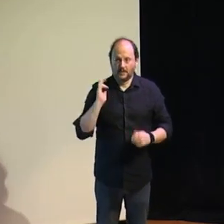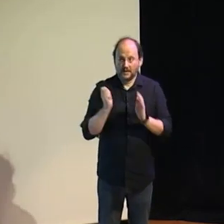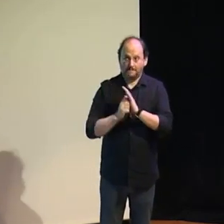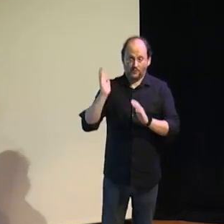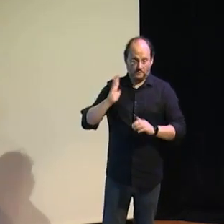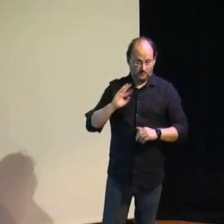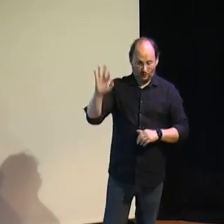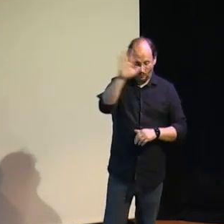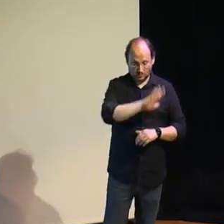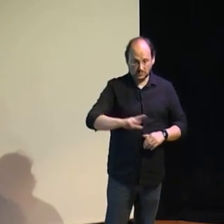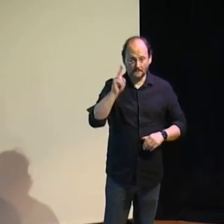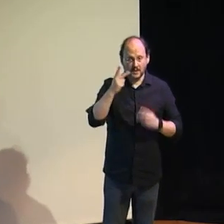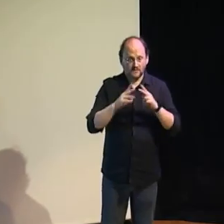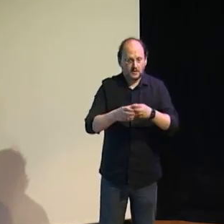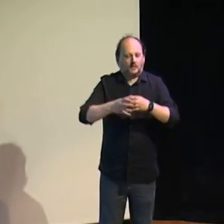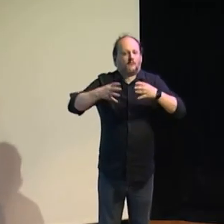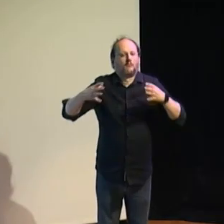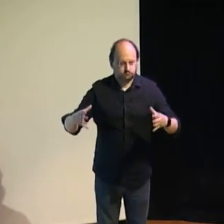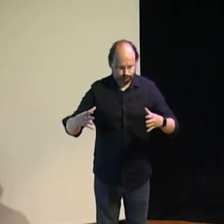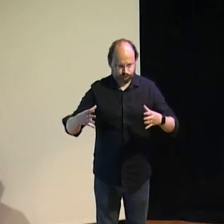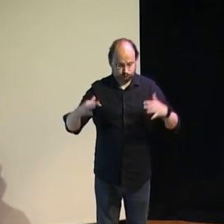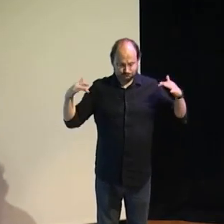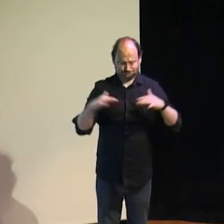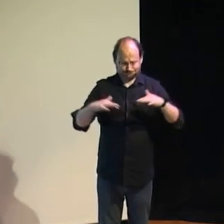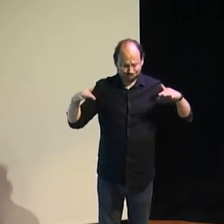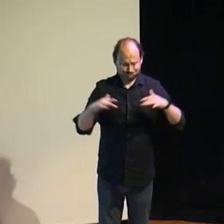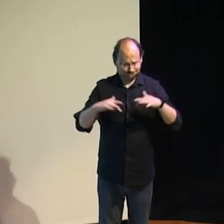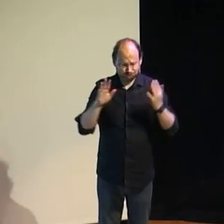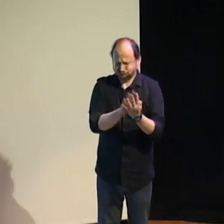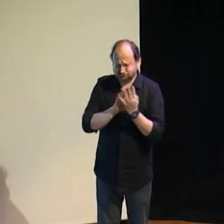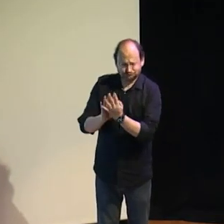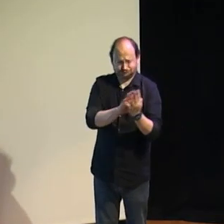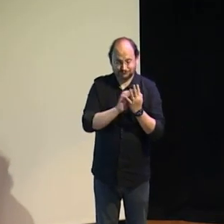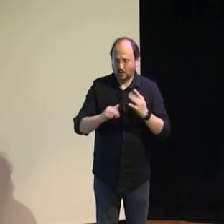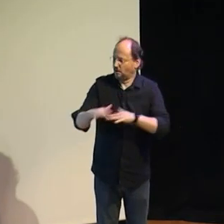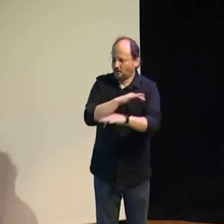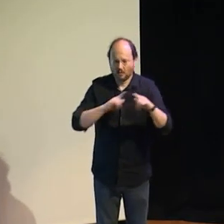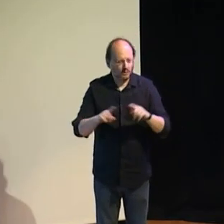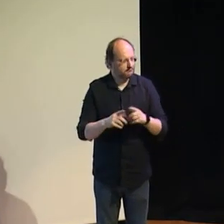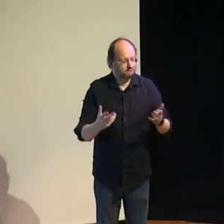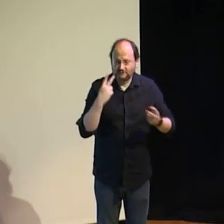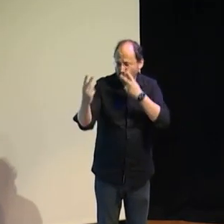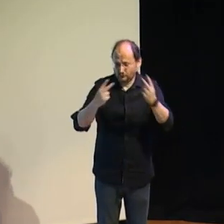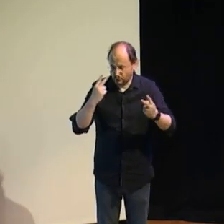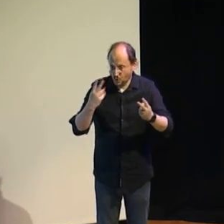Et c'est vrai que ce lieu où les sourds pouvaient se rencontrer, c'était à Paris, puisque à Paris, c'était une grande ville où il y avait beaucoup de personnes qui venaient, donc beaucoup de